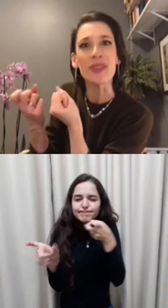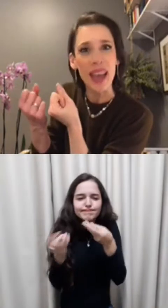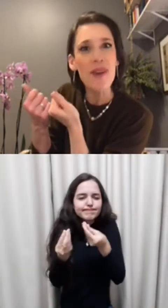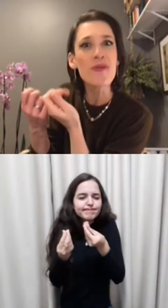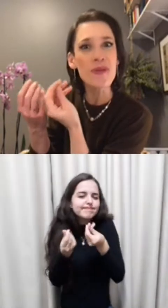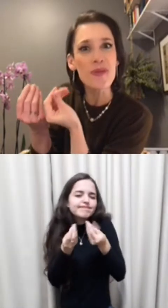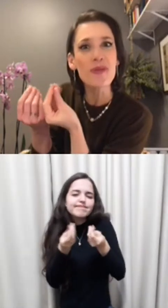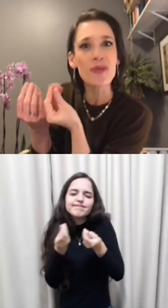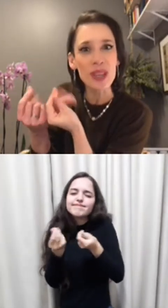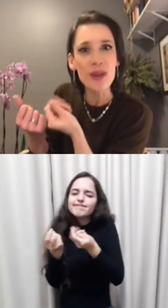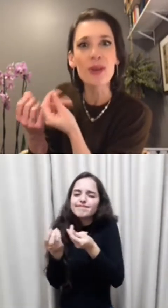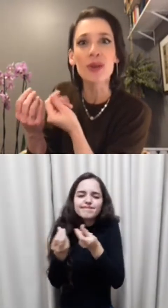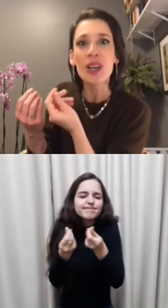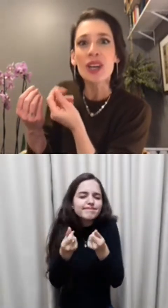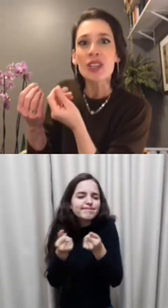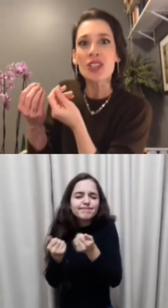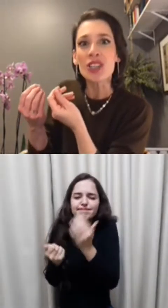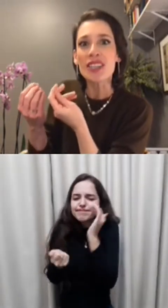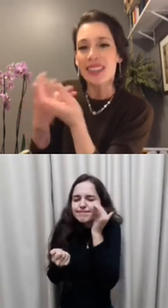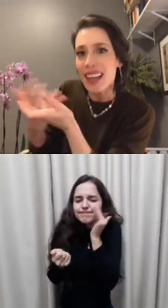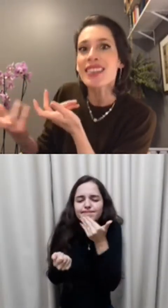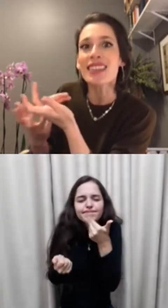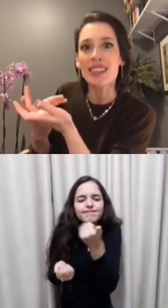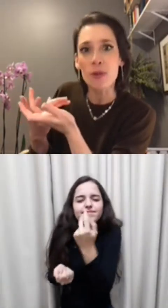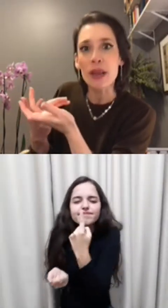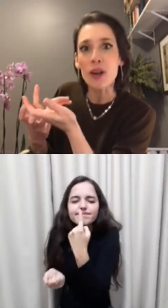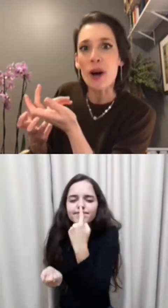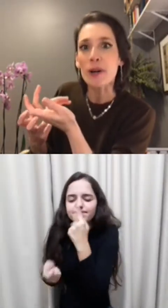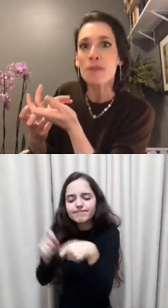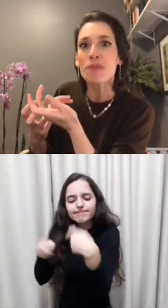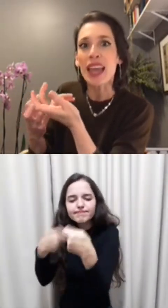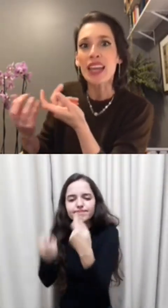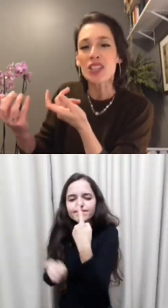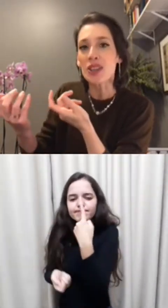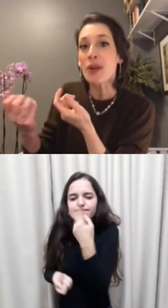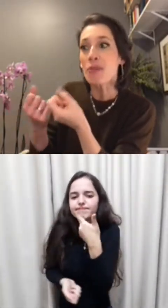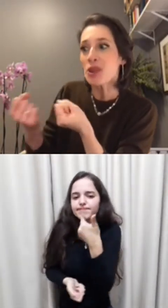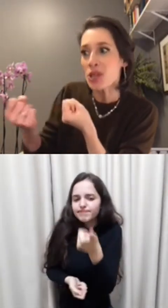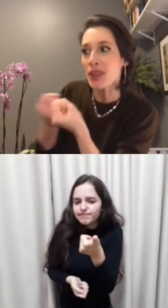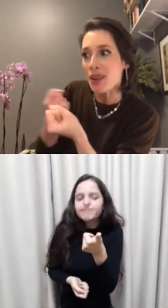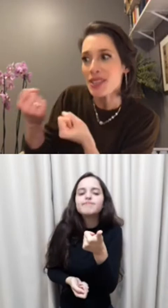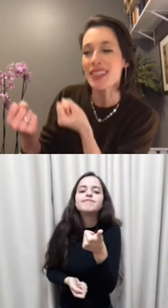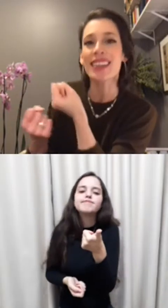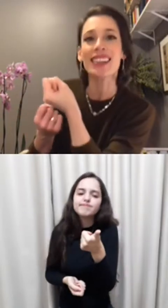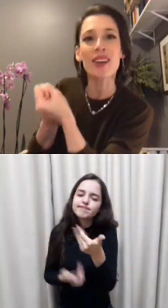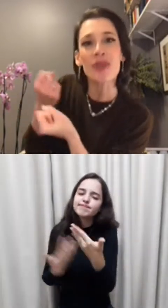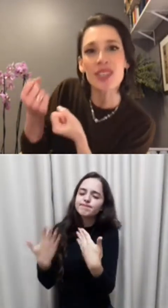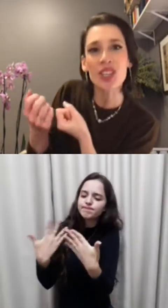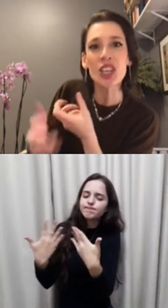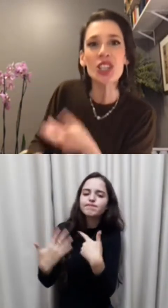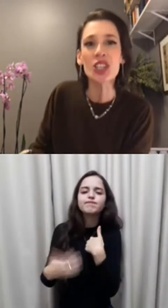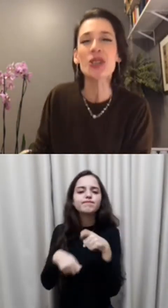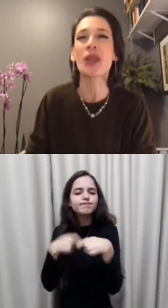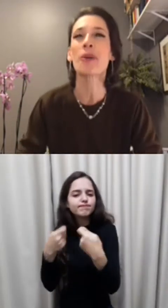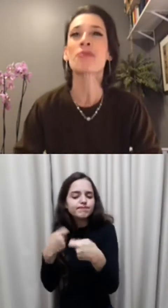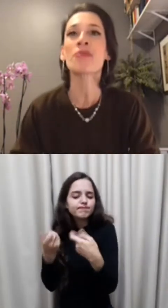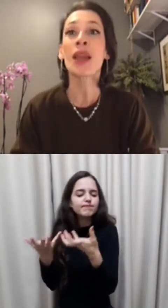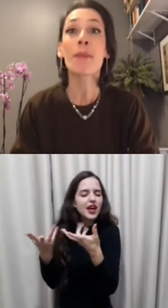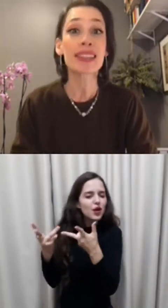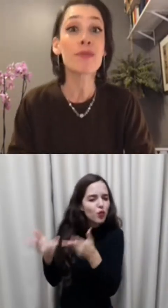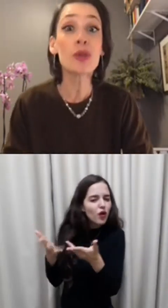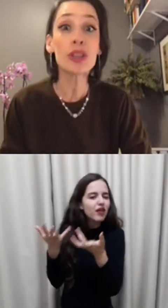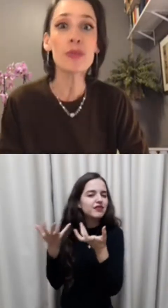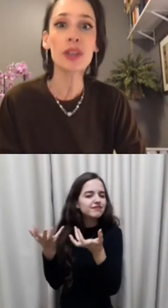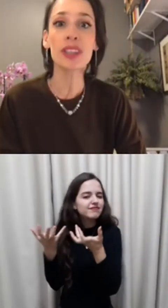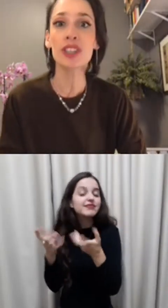cheiro, né? Um vínculo de sinalização melhor, né? Poxa, eu quero sinalizar com esse jeitinho, né? Mas